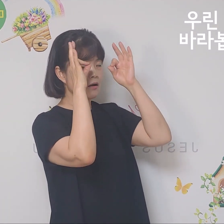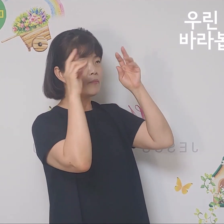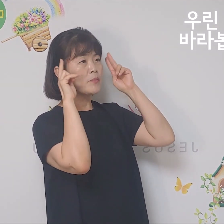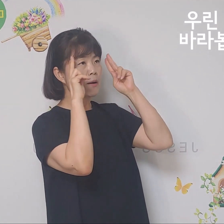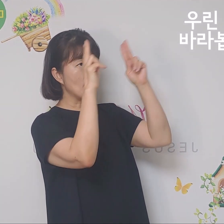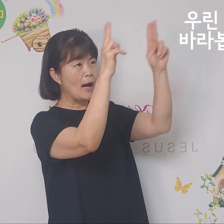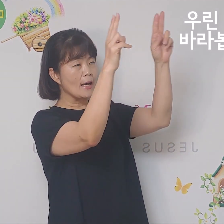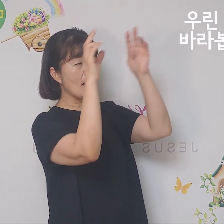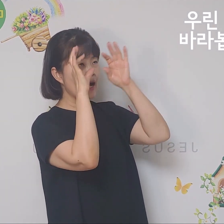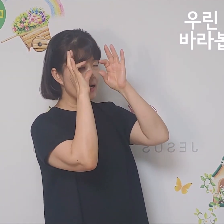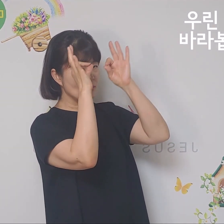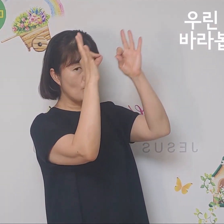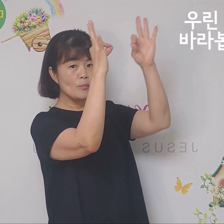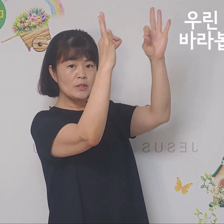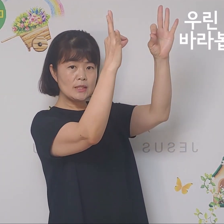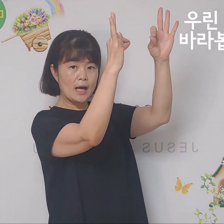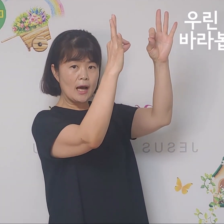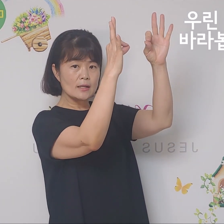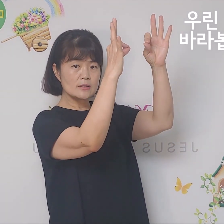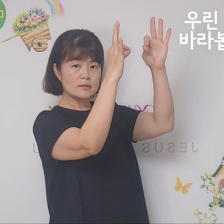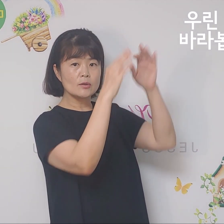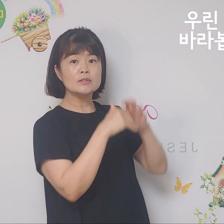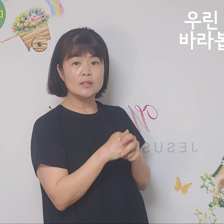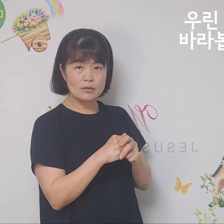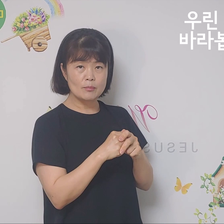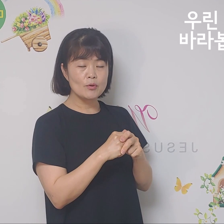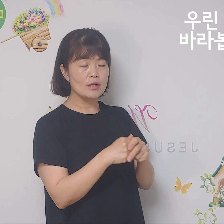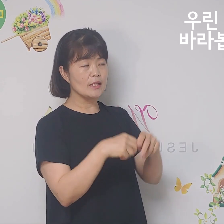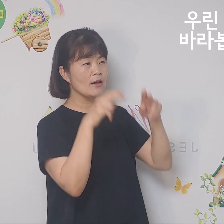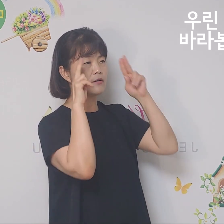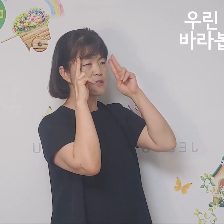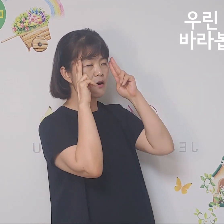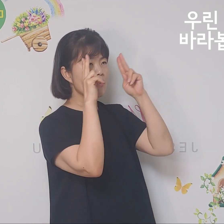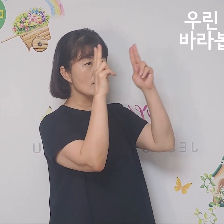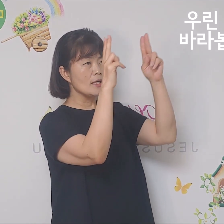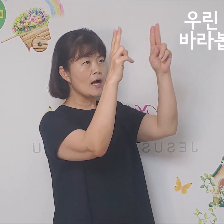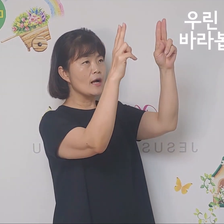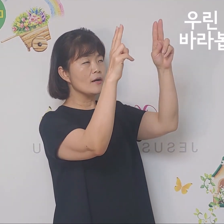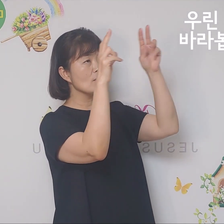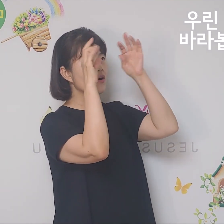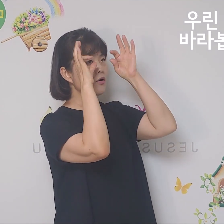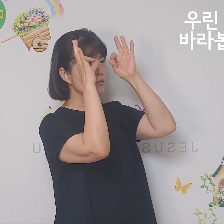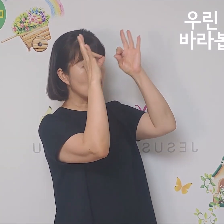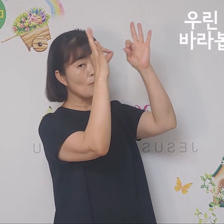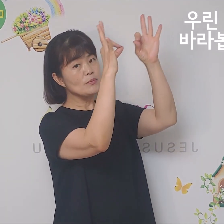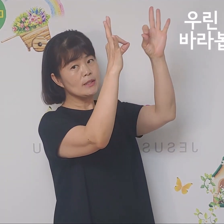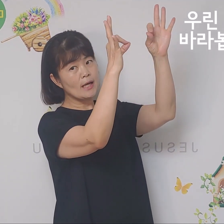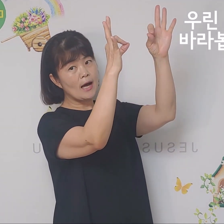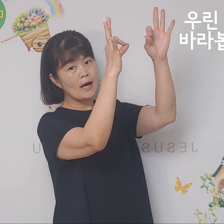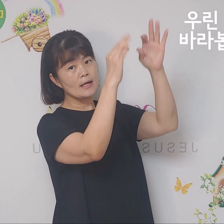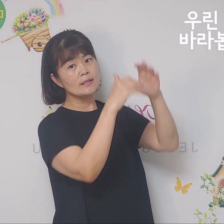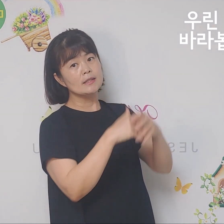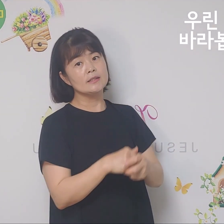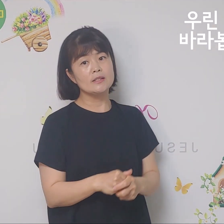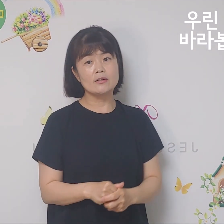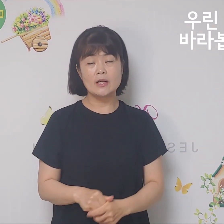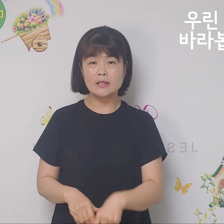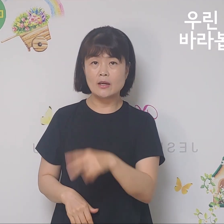그래서 바라봅니다. 저는 이렇게 표현할게요. 그래서 향하여 봅니다.